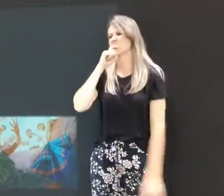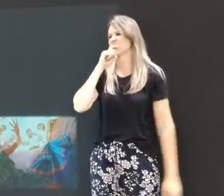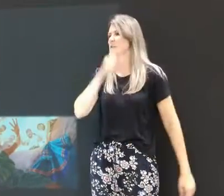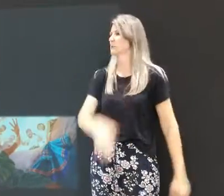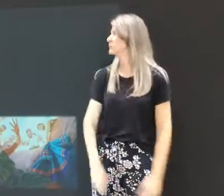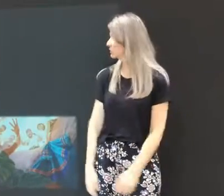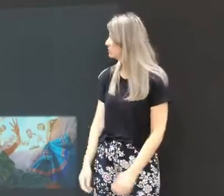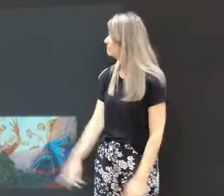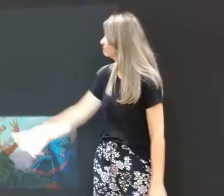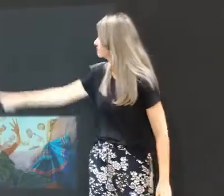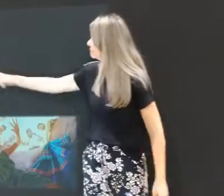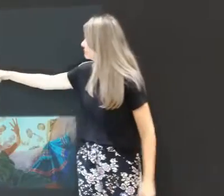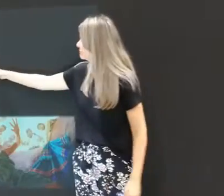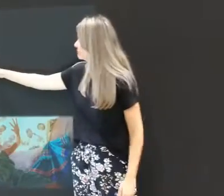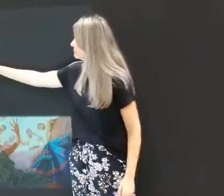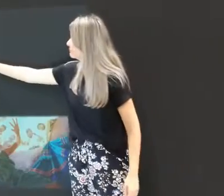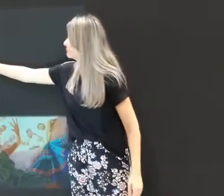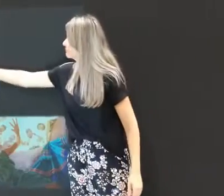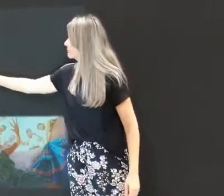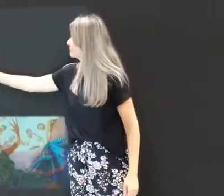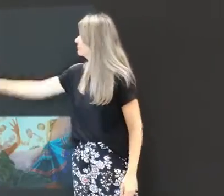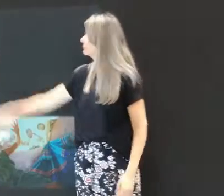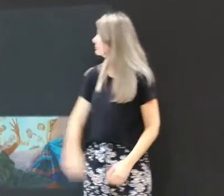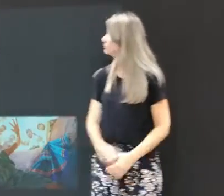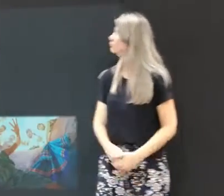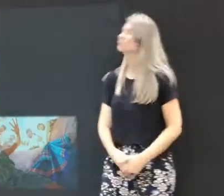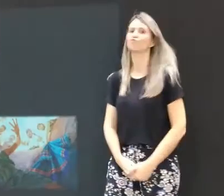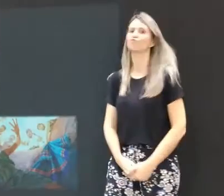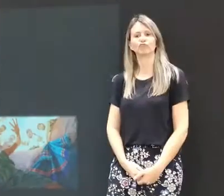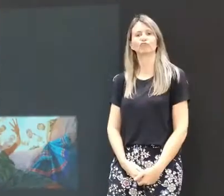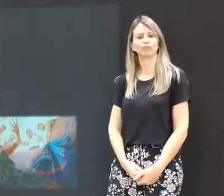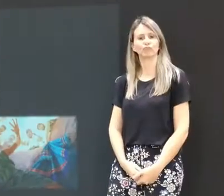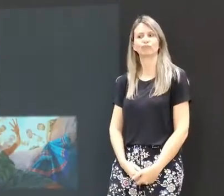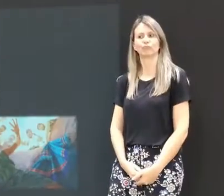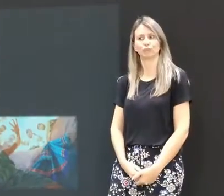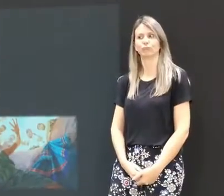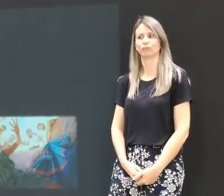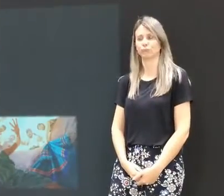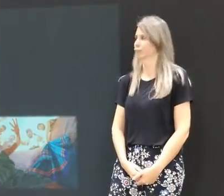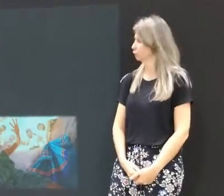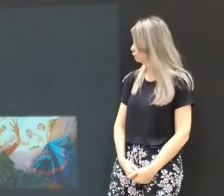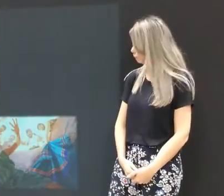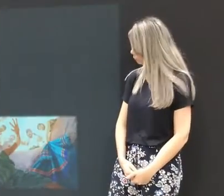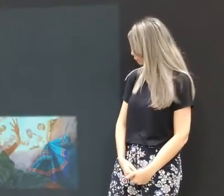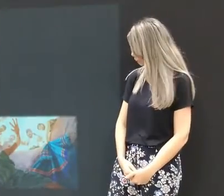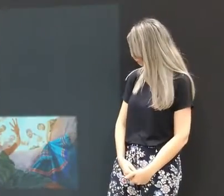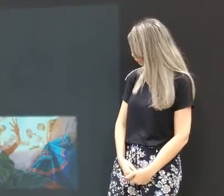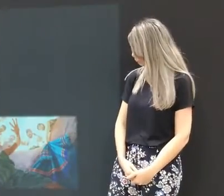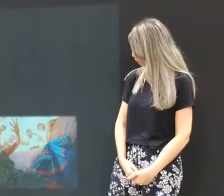inveja, os ciúmes que eles tiveram do irmão. Os irmãos planejaram e jogaram no poço.